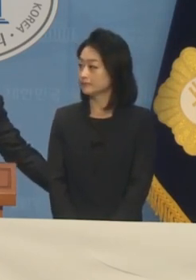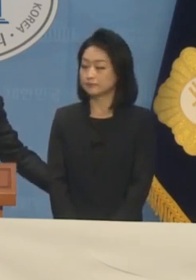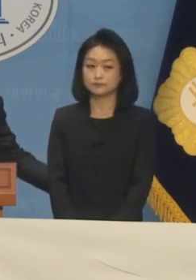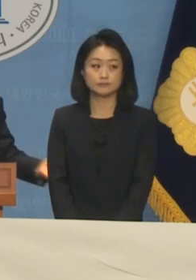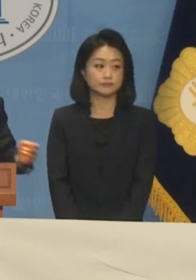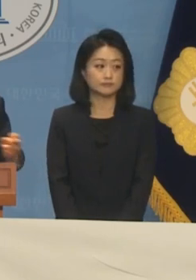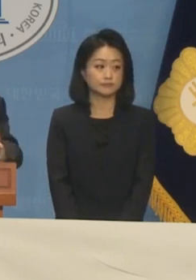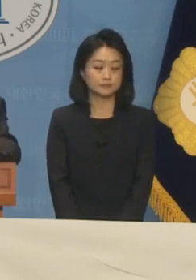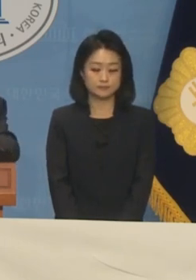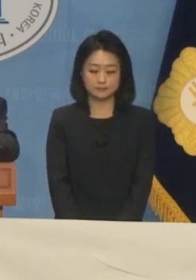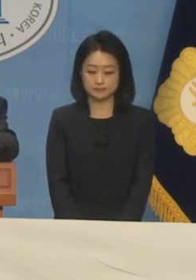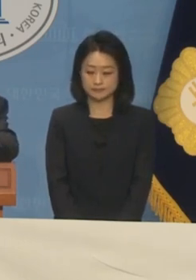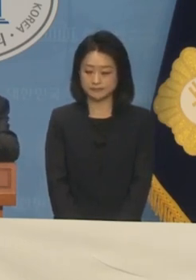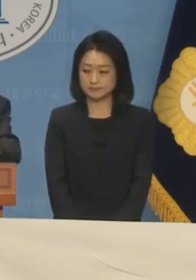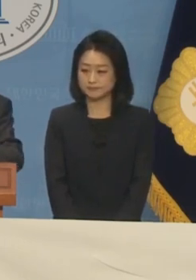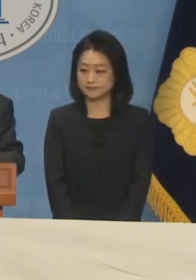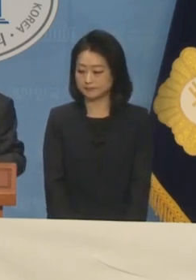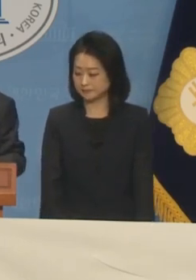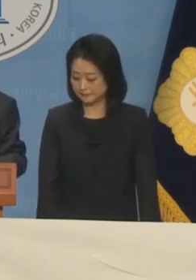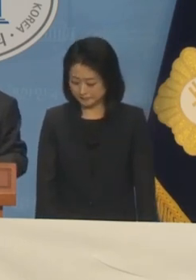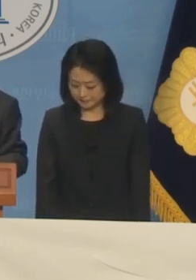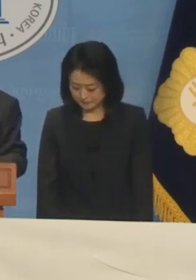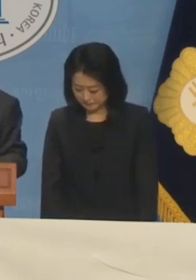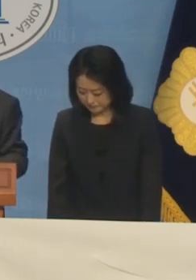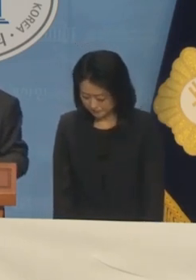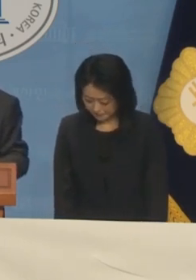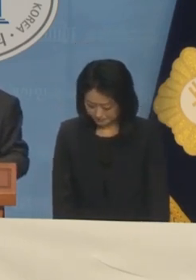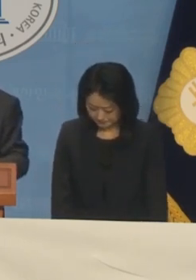올라오실까? 그래.